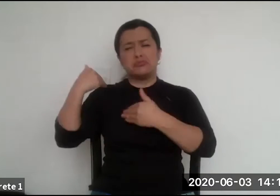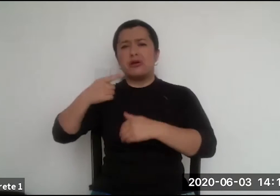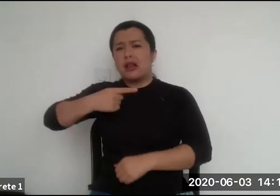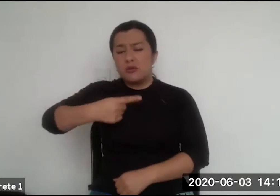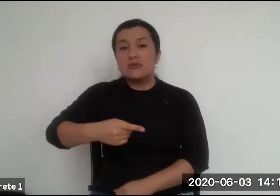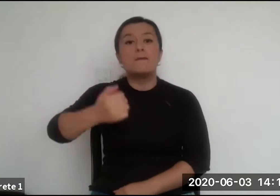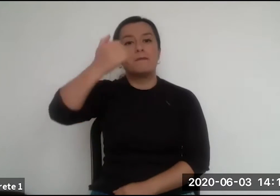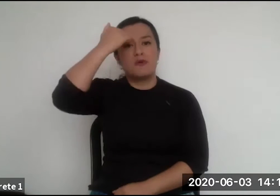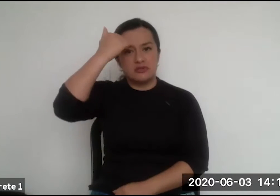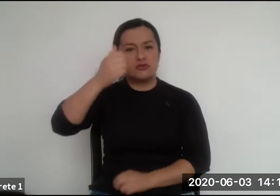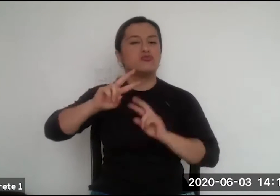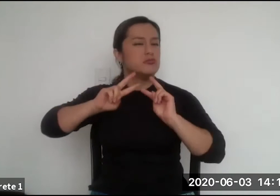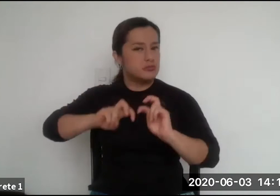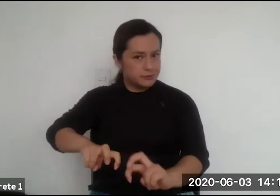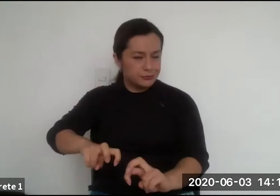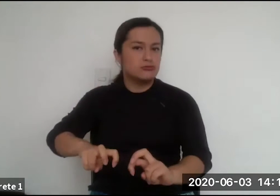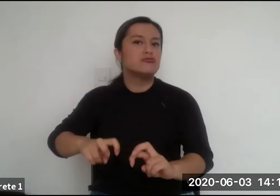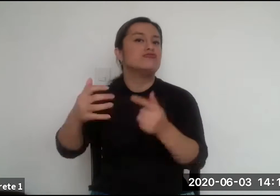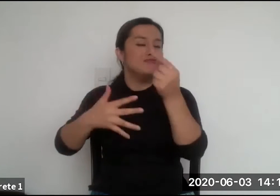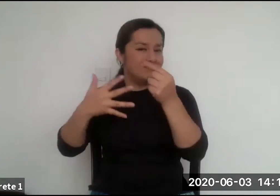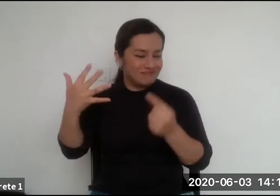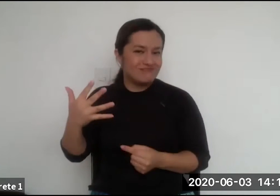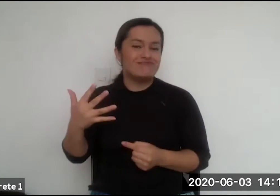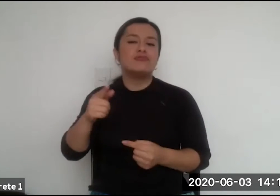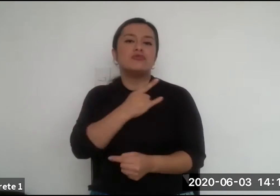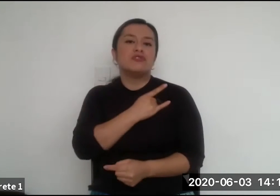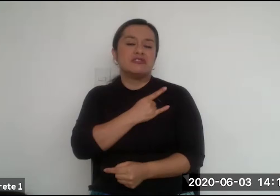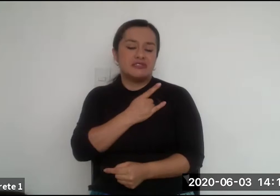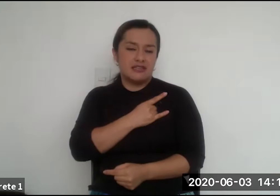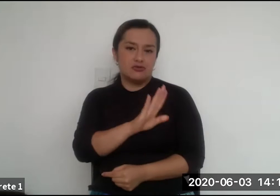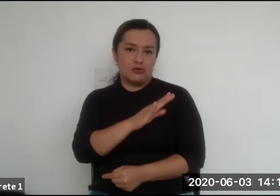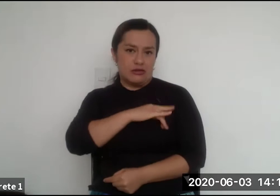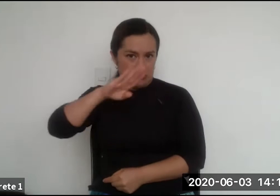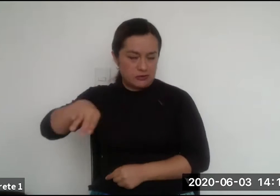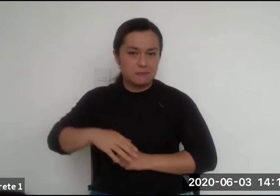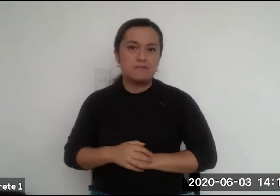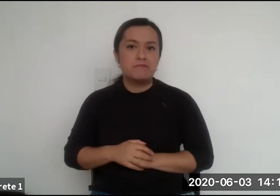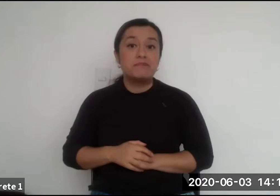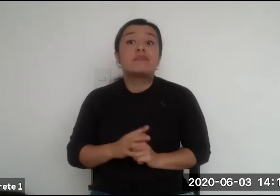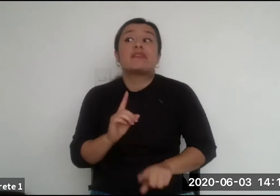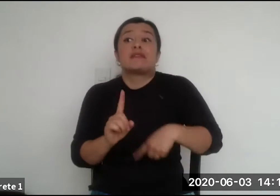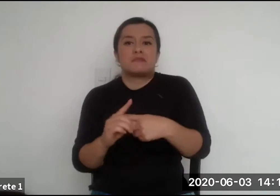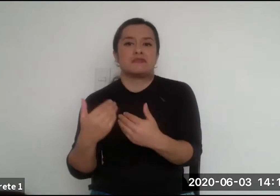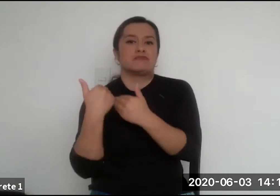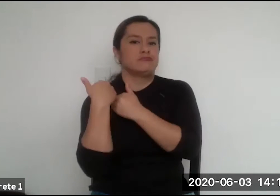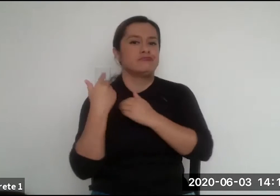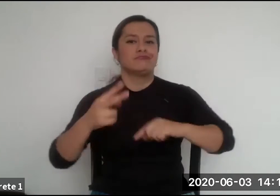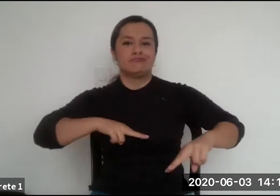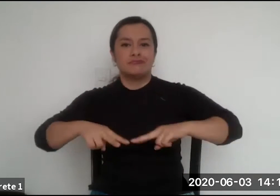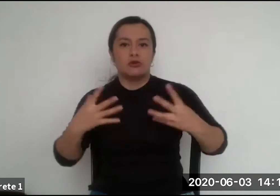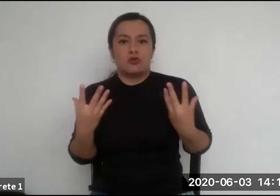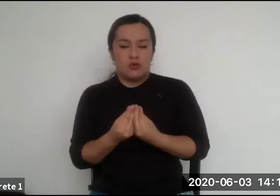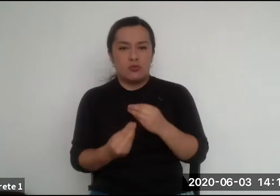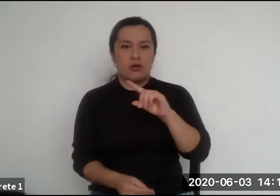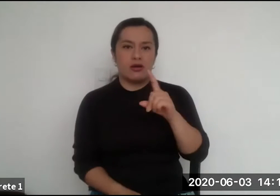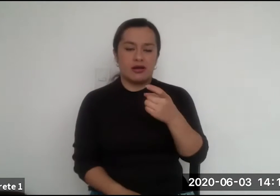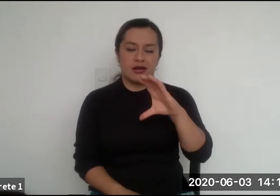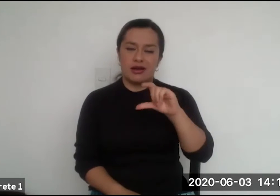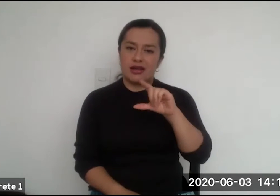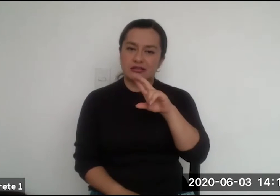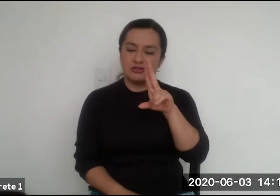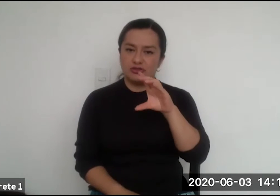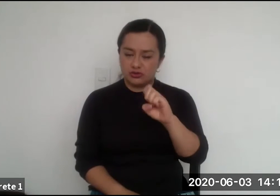e investigador de la Facultad de Educación de la Universidad de Antioquia y es además el coordinador del grupo de trabajo CLACSO, Estudios Críticos